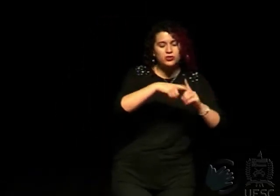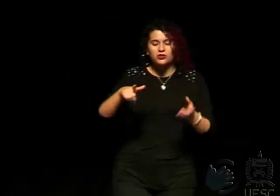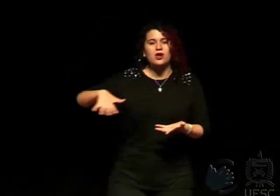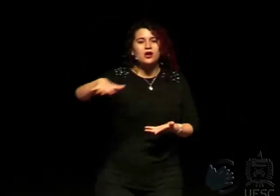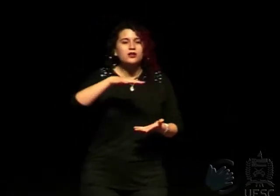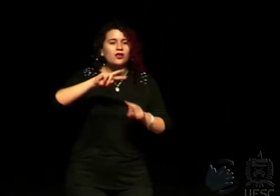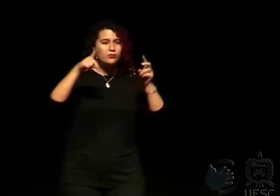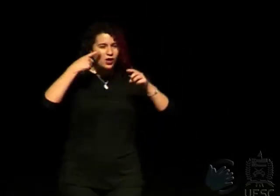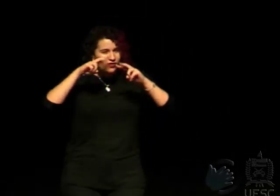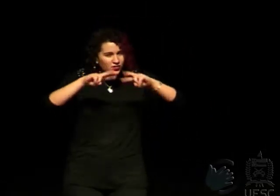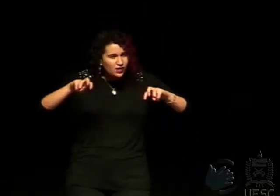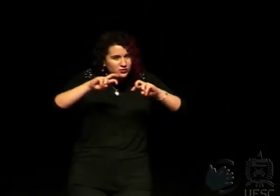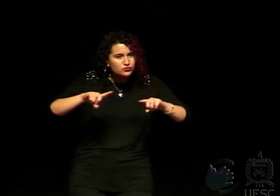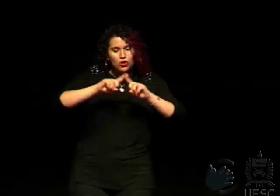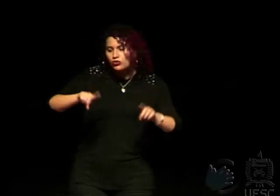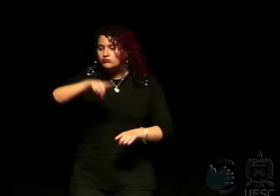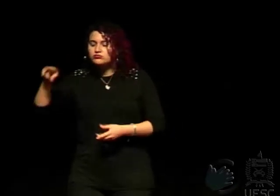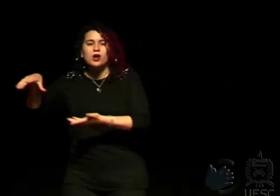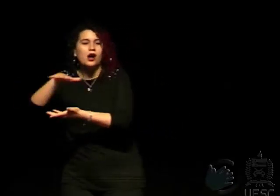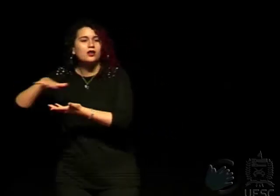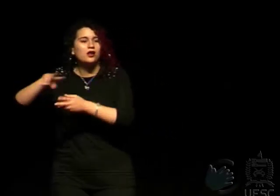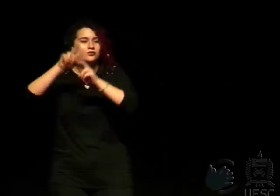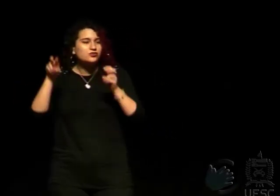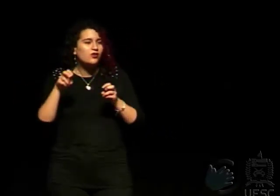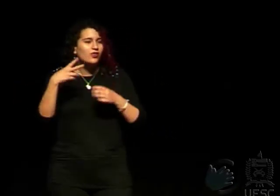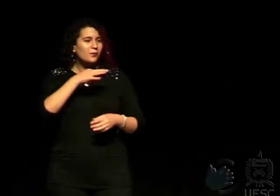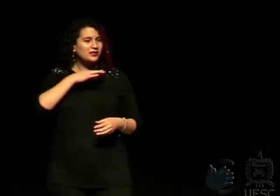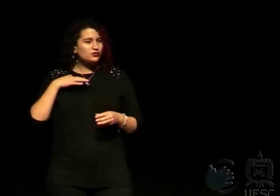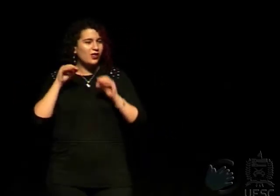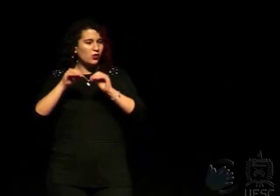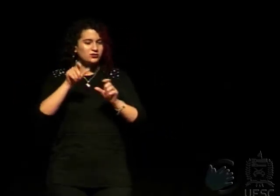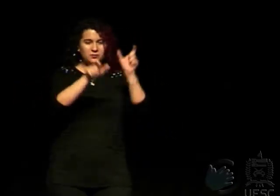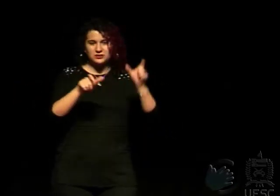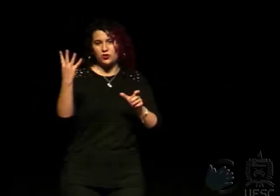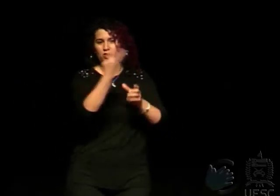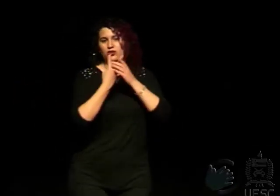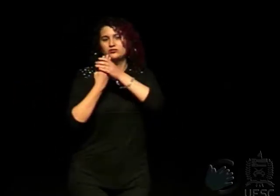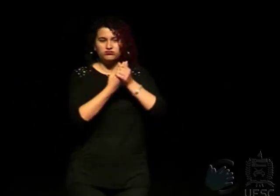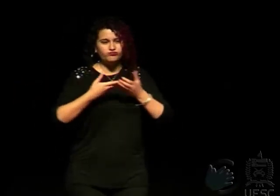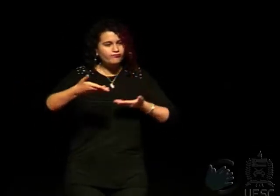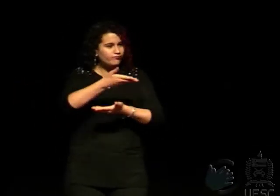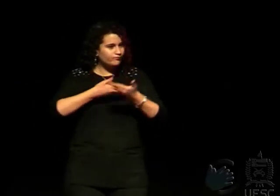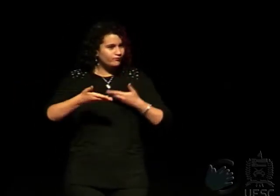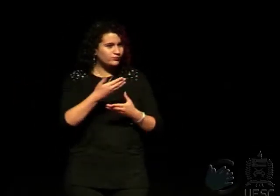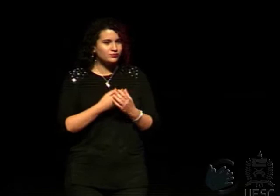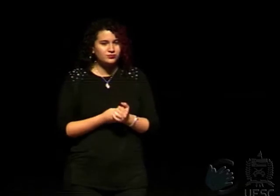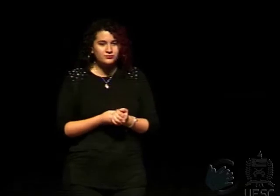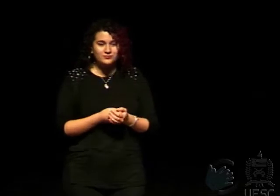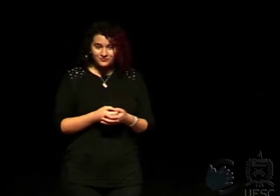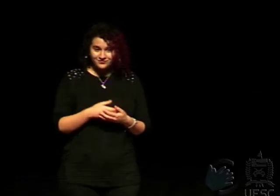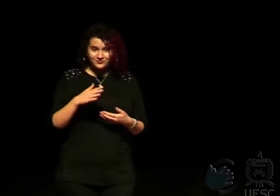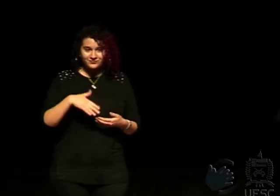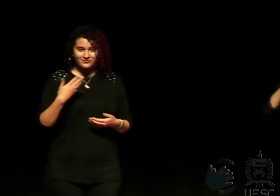Ahora, quienes hemos estado aquí trabajando en este tema son personas dedicadas a la educación, en la